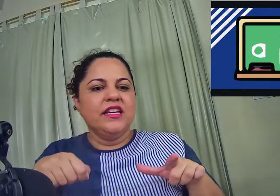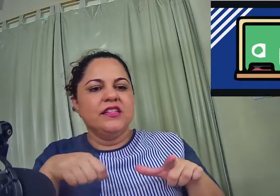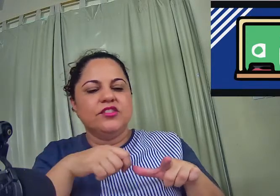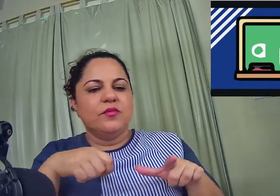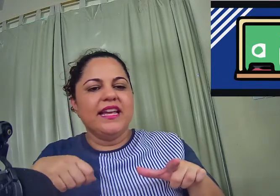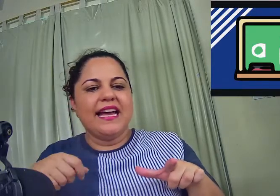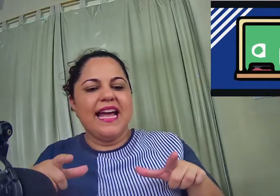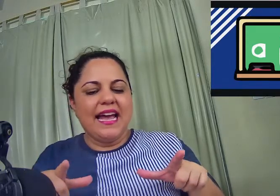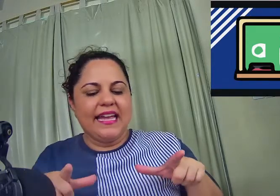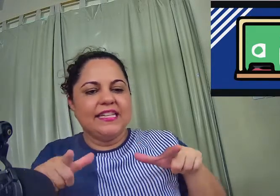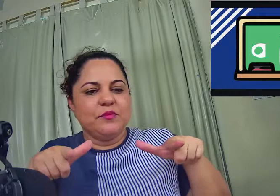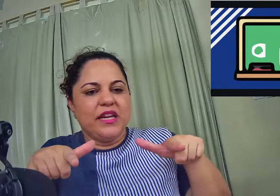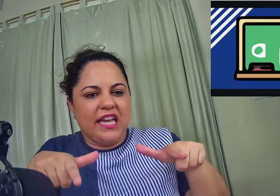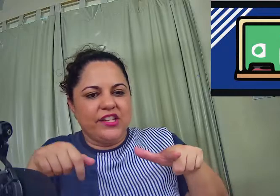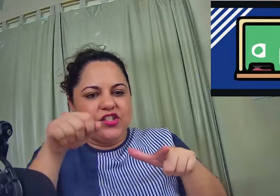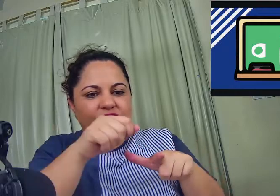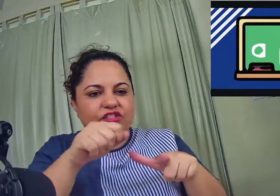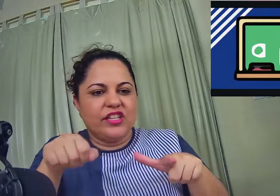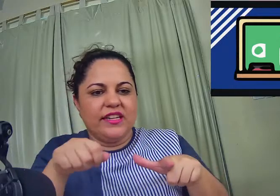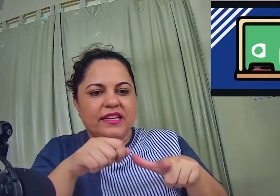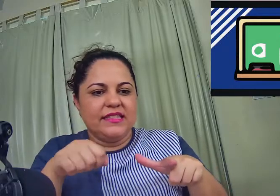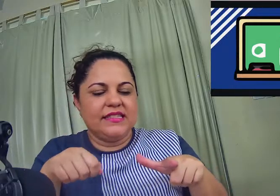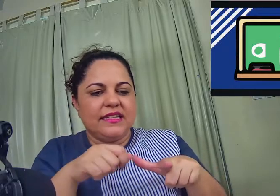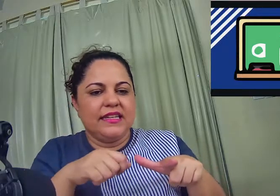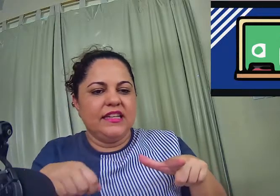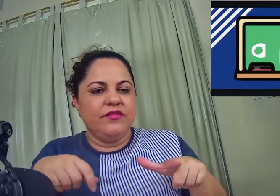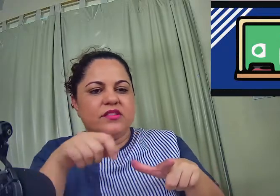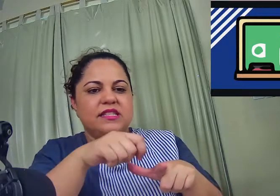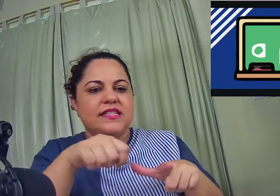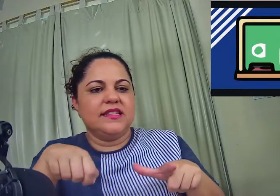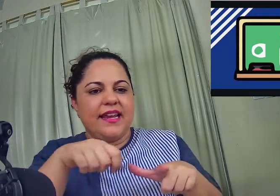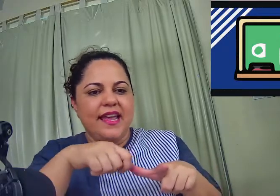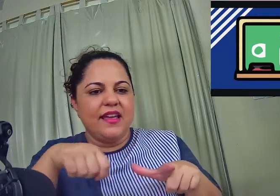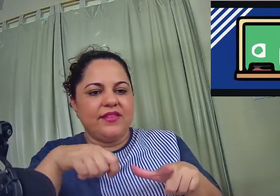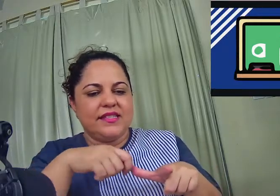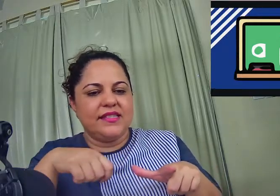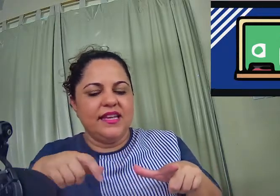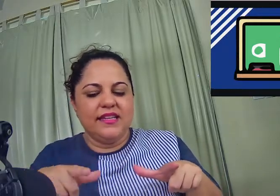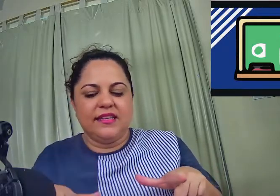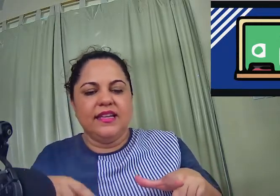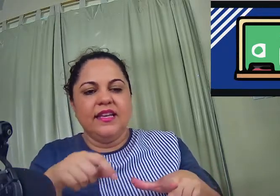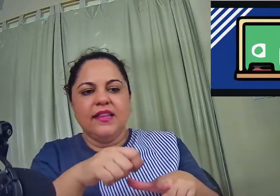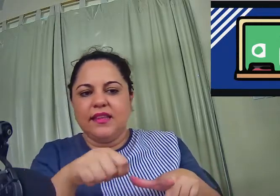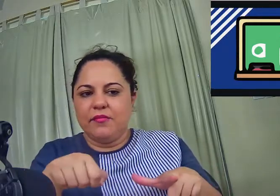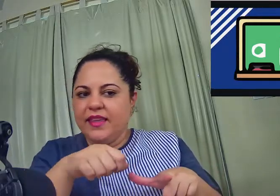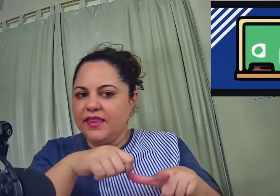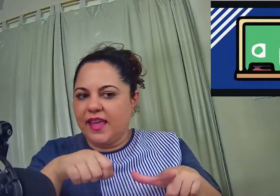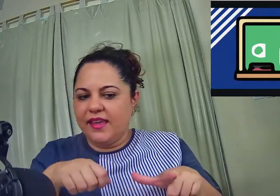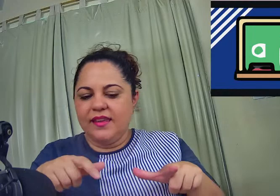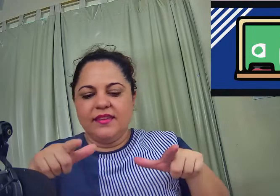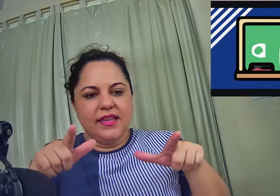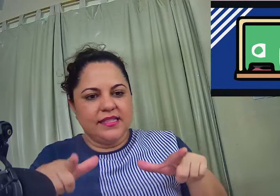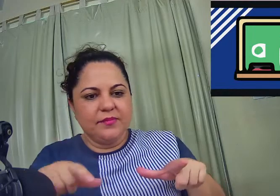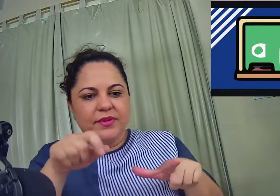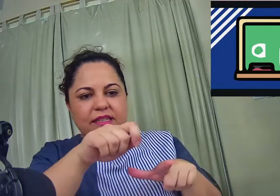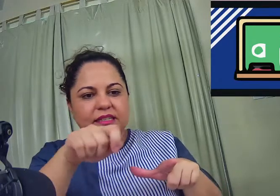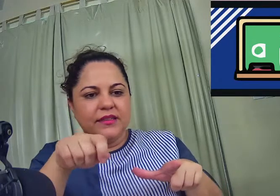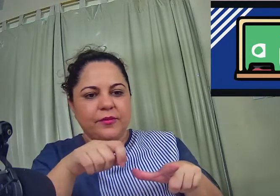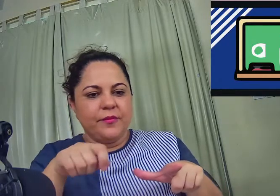de brincar, aqueles brinquedinhos de criança que você escreve assim, também tem nesse plano.